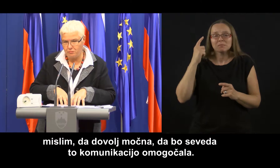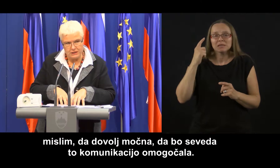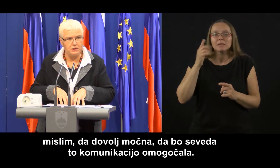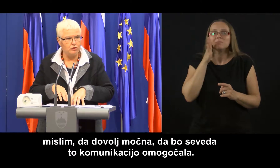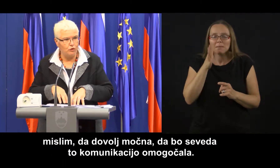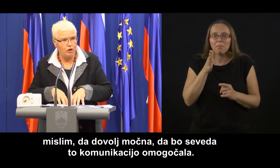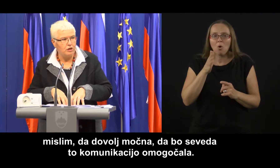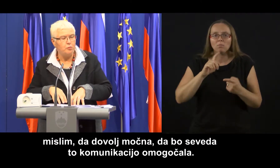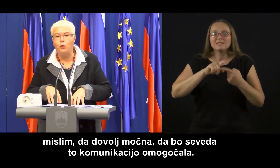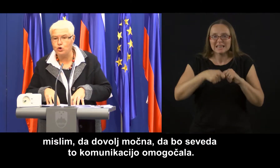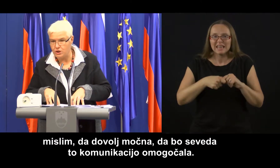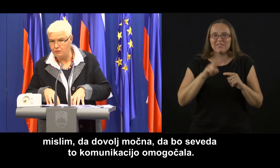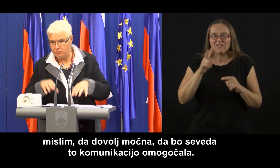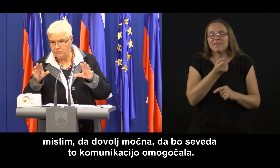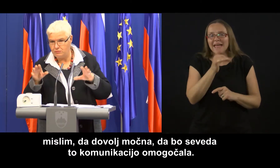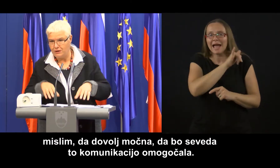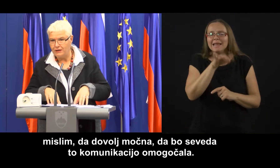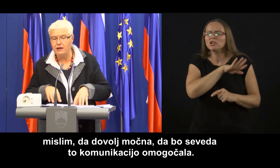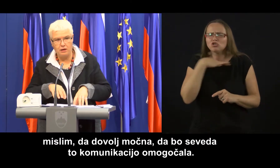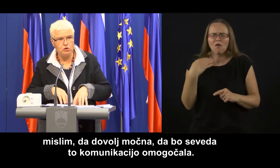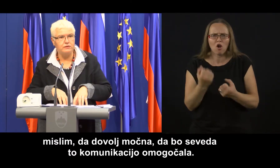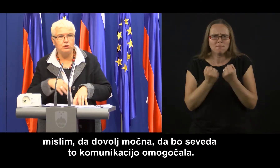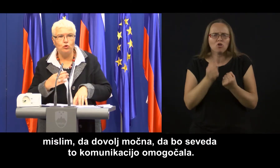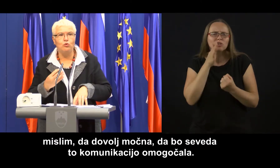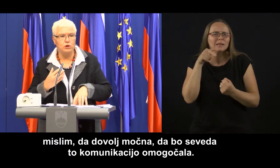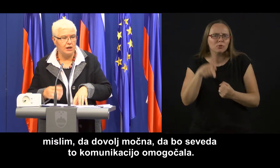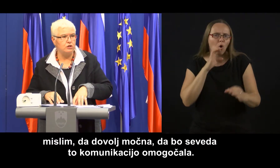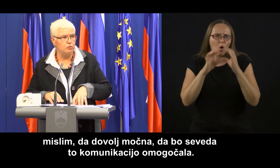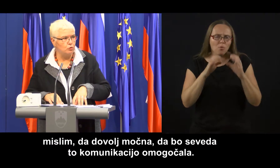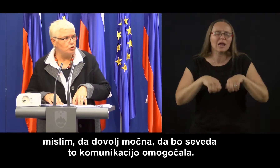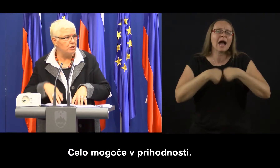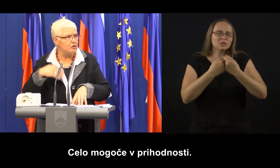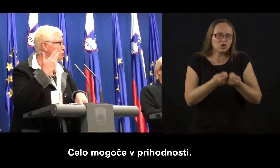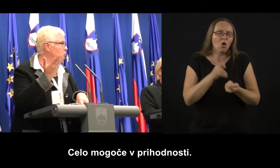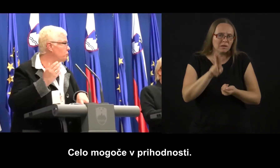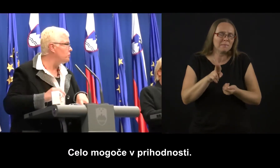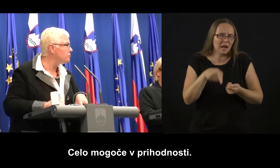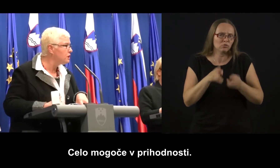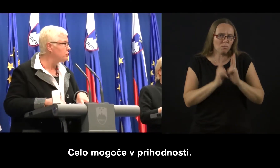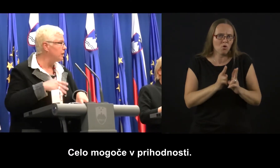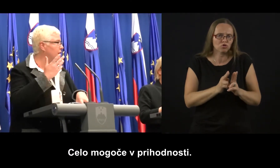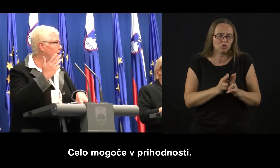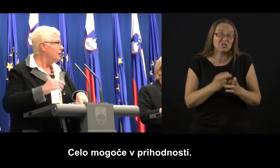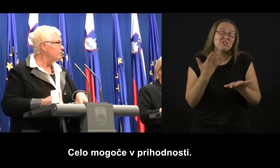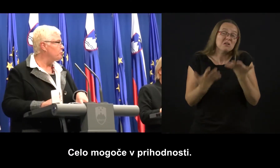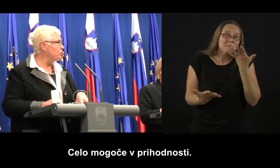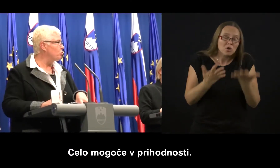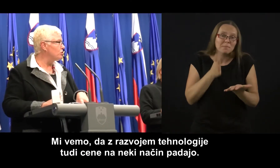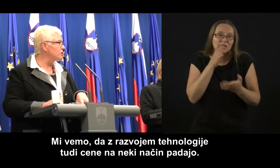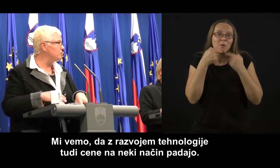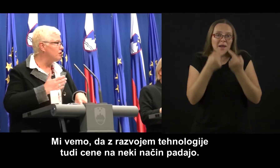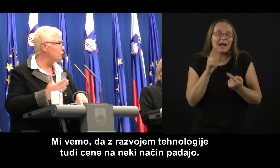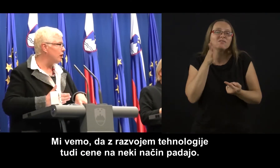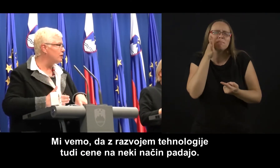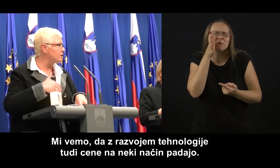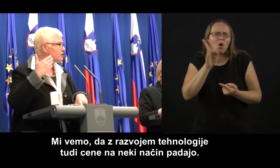zadeva, mislim, da dovolj močna, da bo seveda to komunikacijo omogočila. Celo morbid bom rekla, v